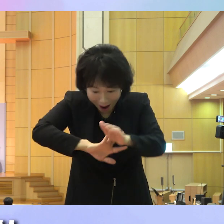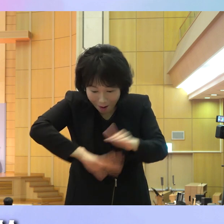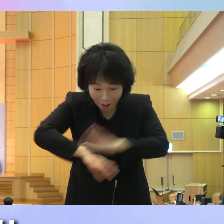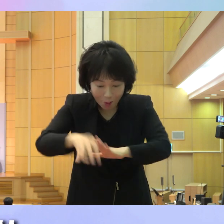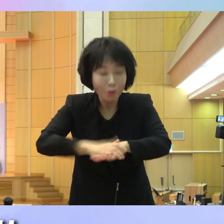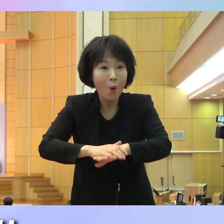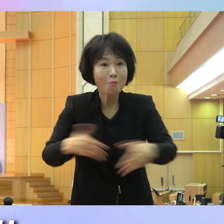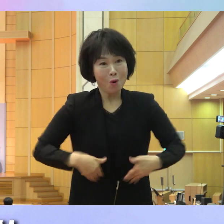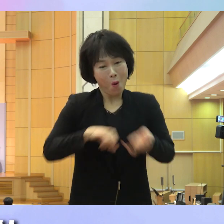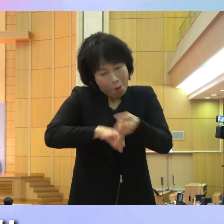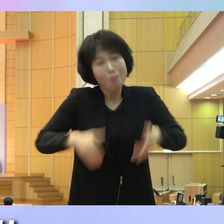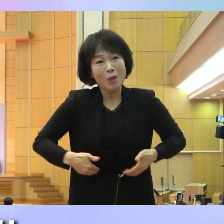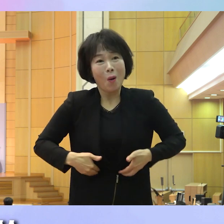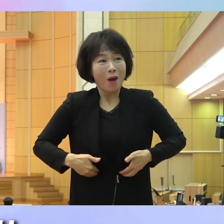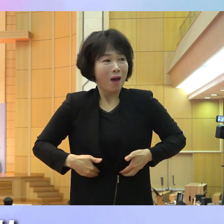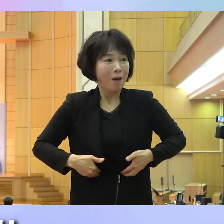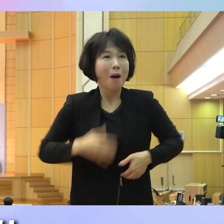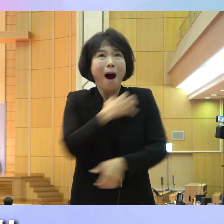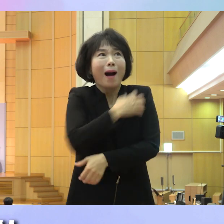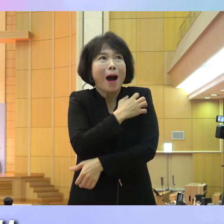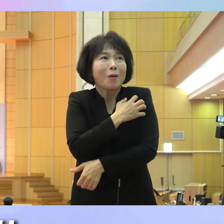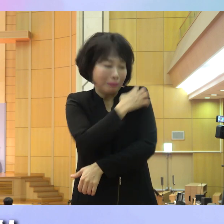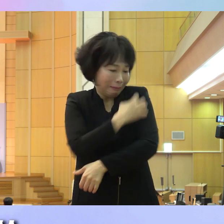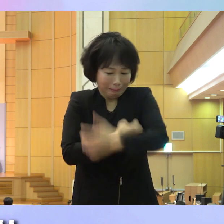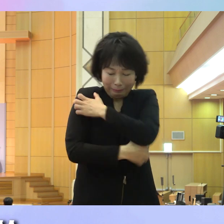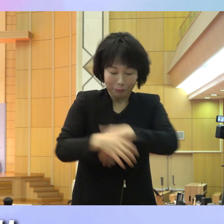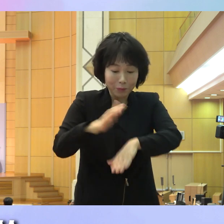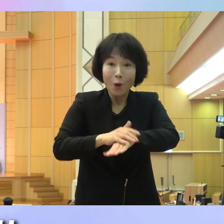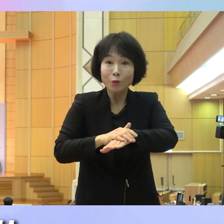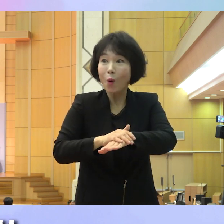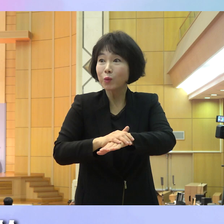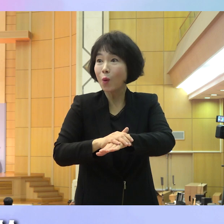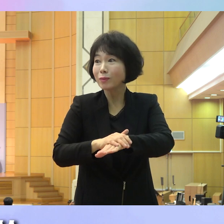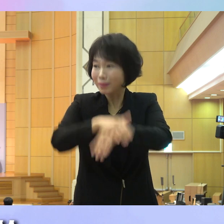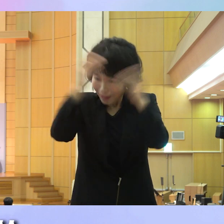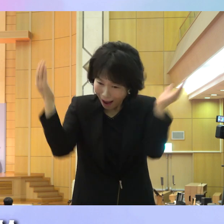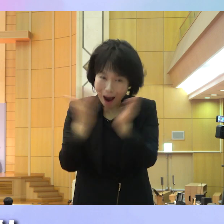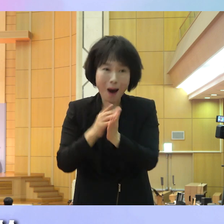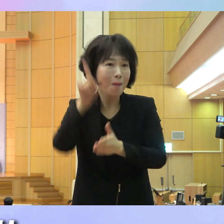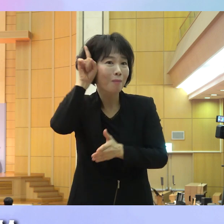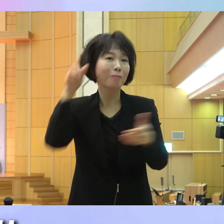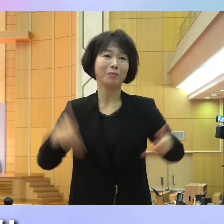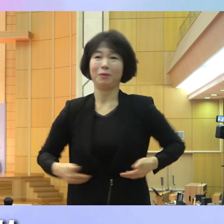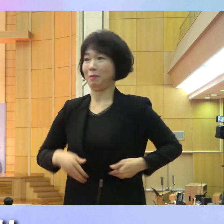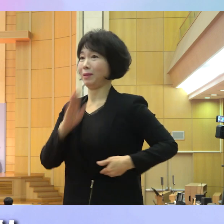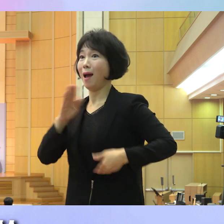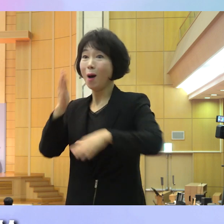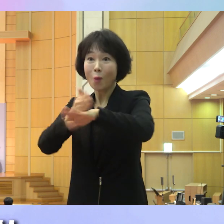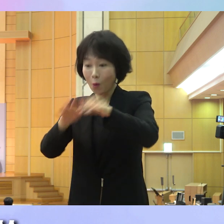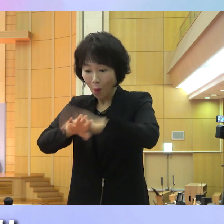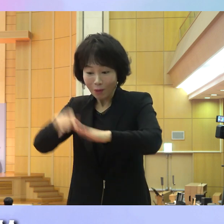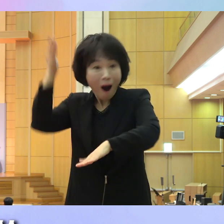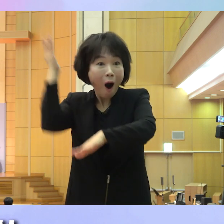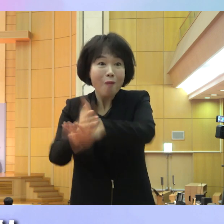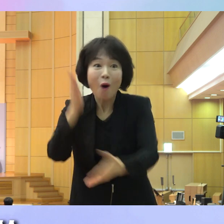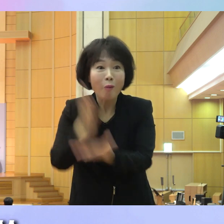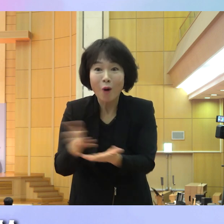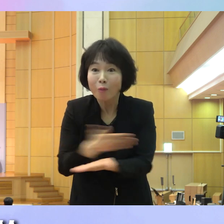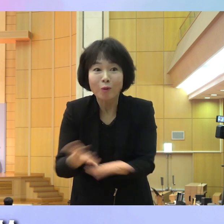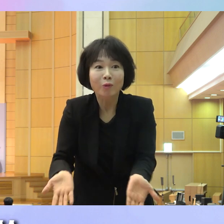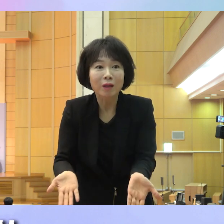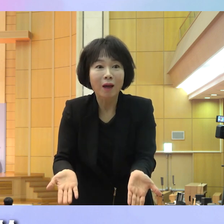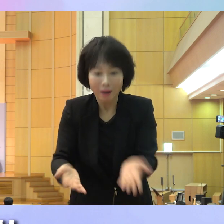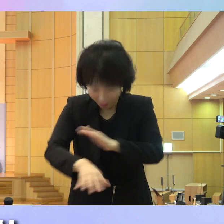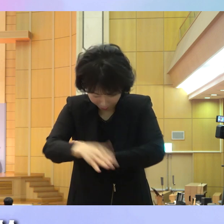손, 가려워도 긁어도 손, 손이 안 가는 곳이 없단 말이에요. 손이 없으면, 그러니까 어떤